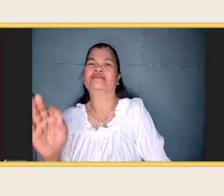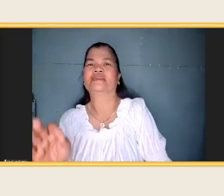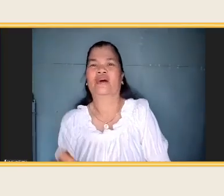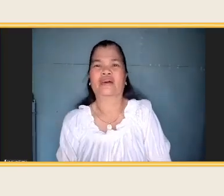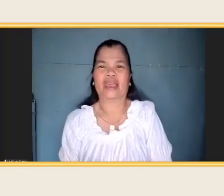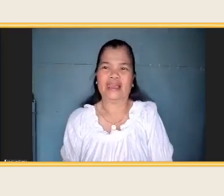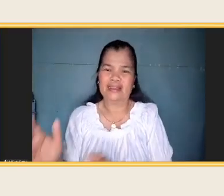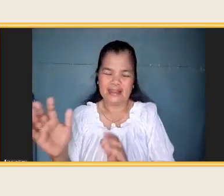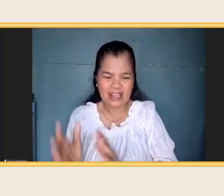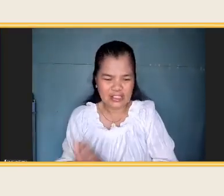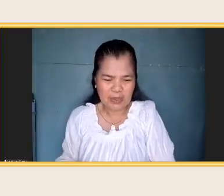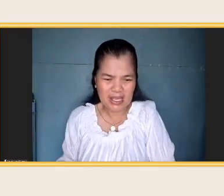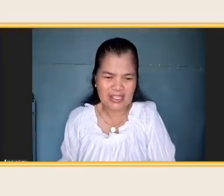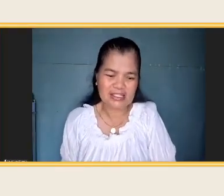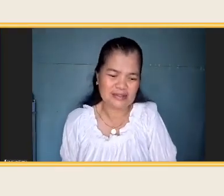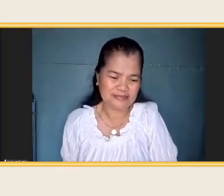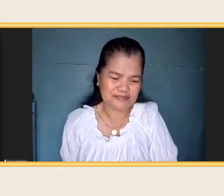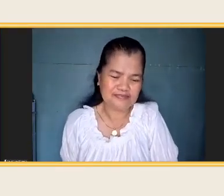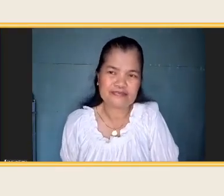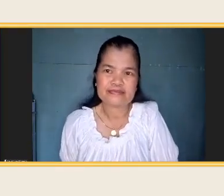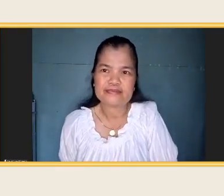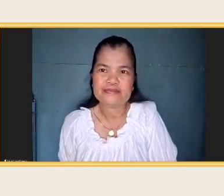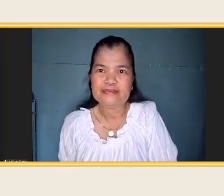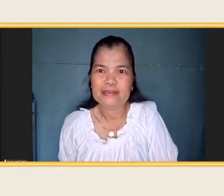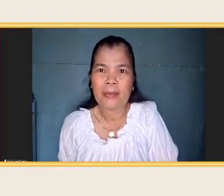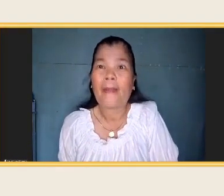ba? Okay, next please.